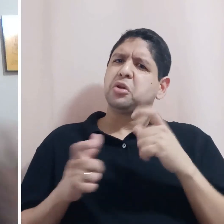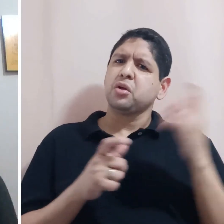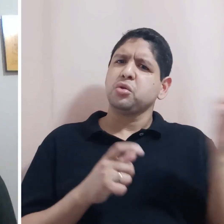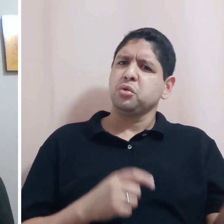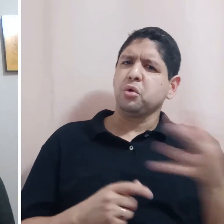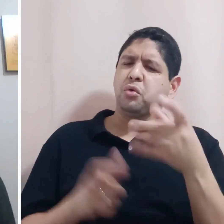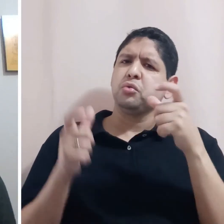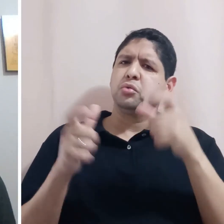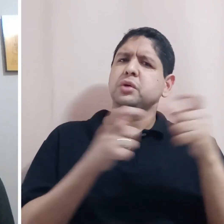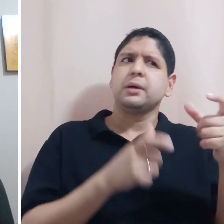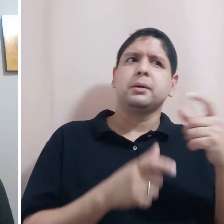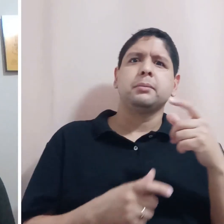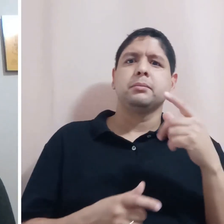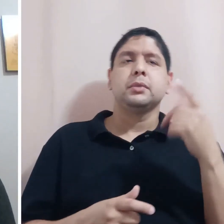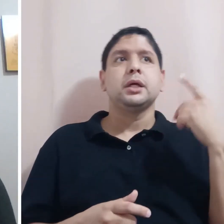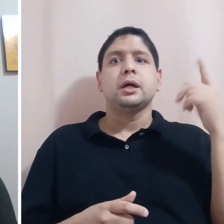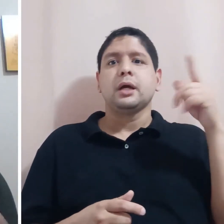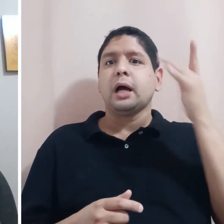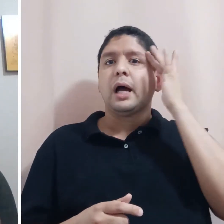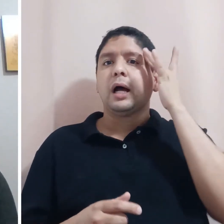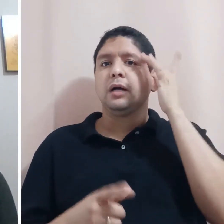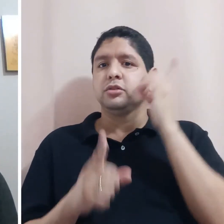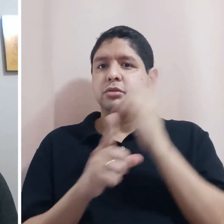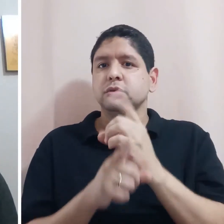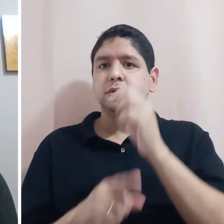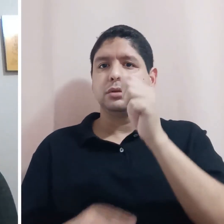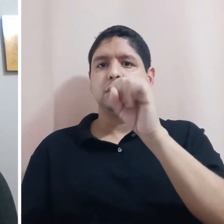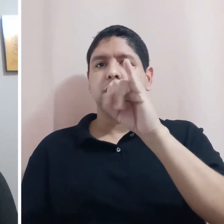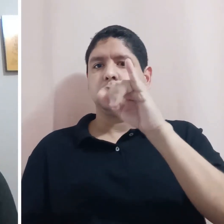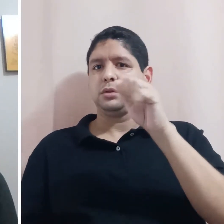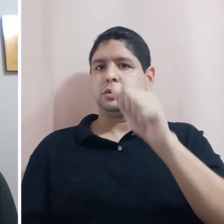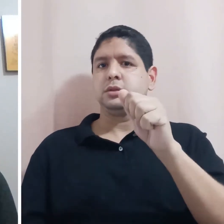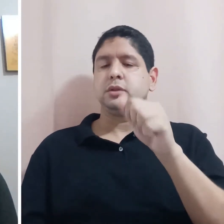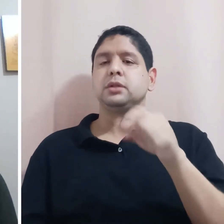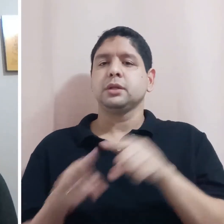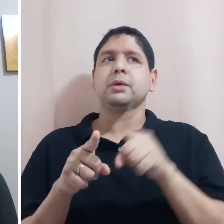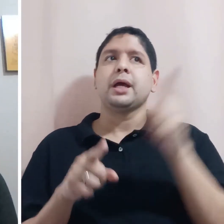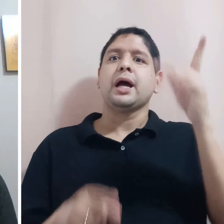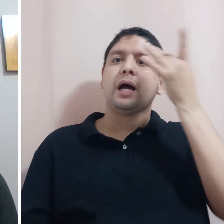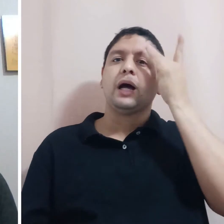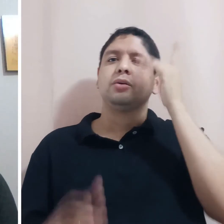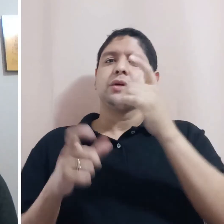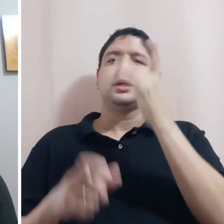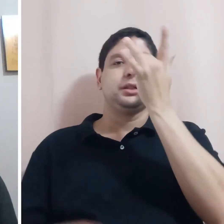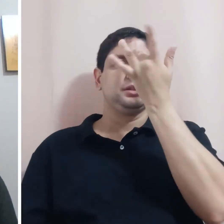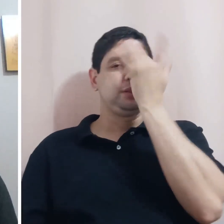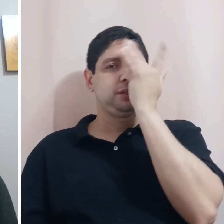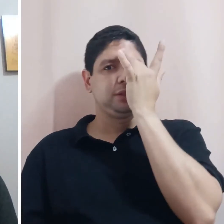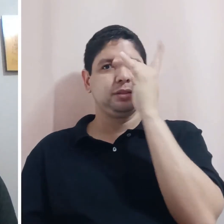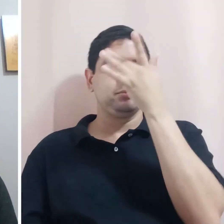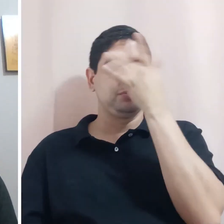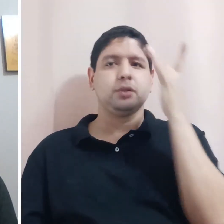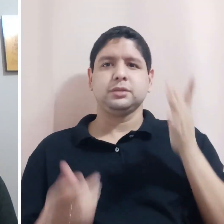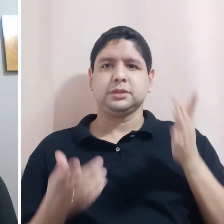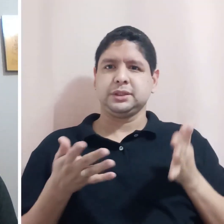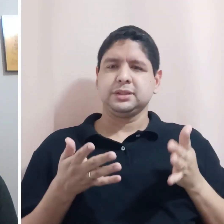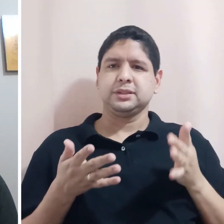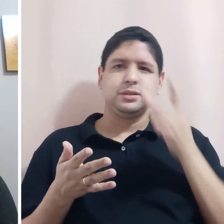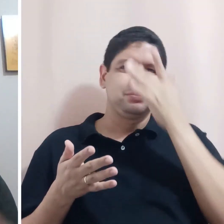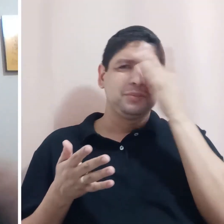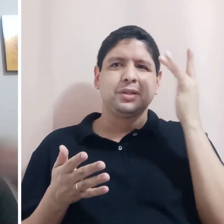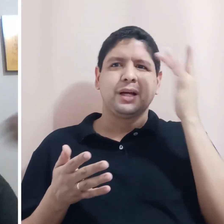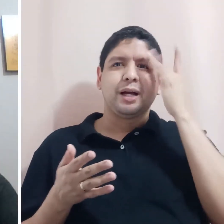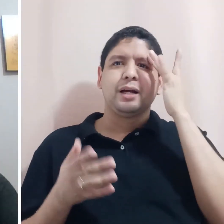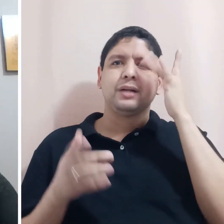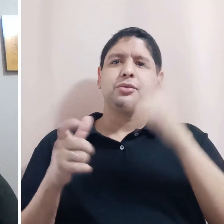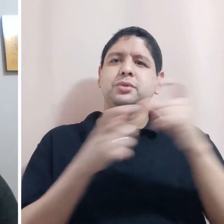A princípio nem ele se deu conta, ele chegou a uma nova terra, ele imaginou que tivesse chegado à Ásia, né? Tivesse chegado às Índias, por